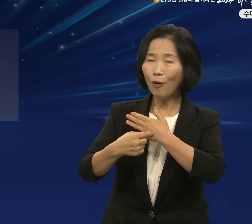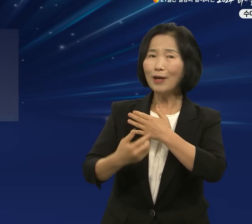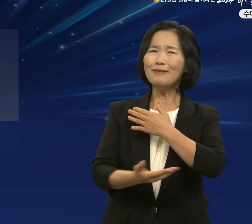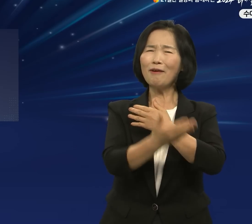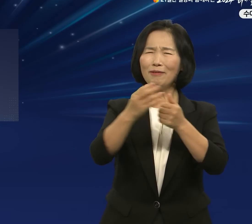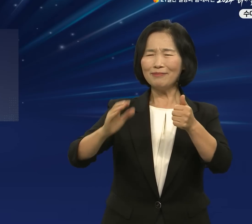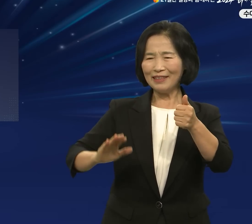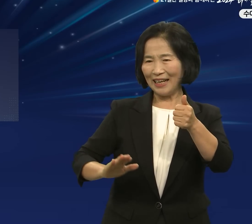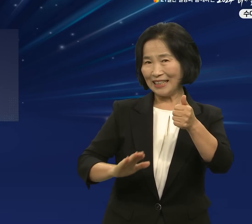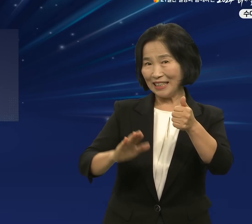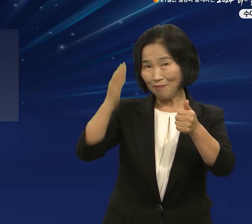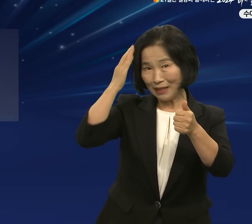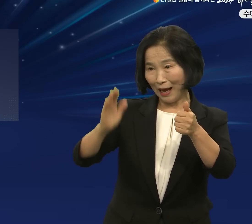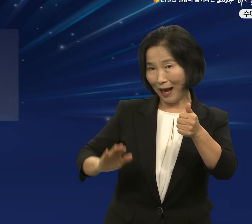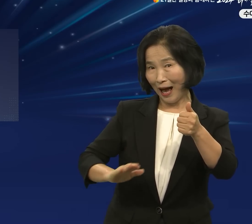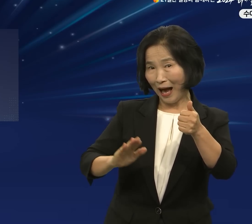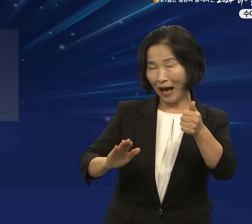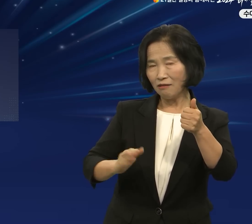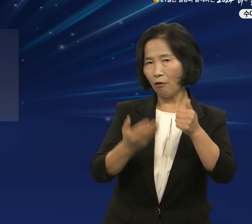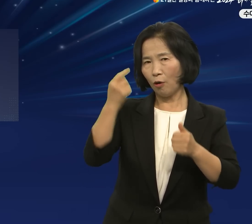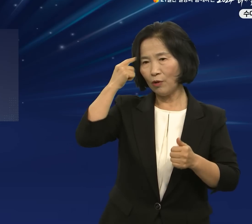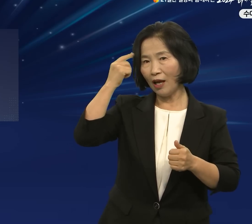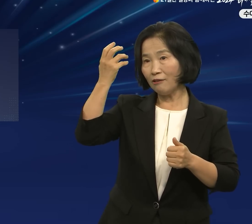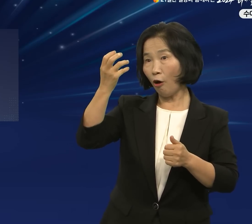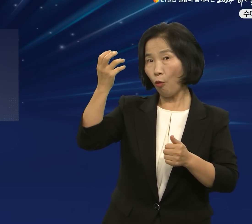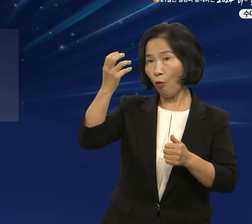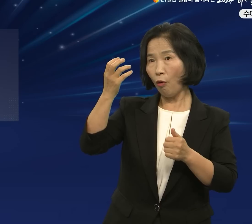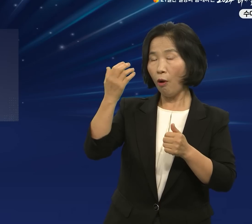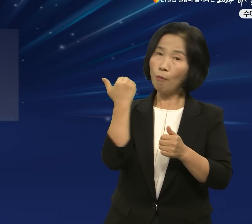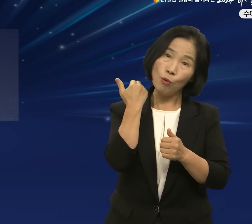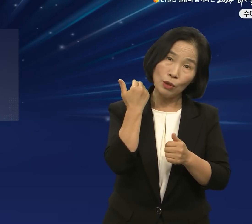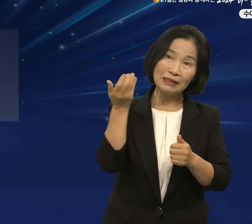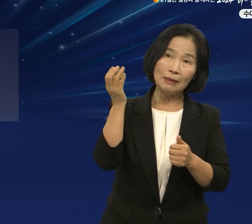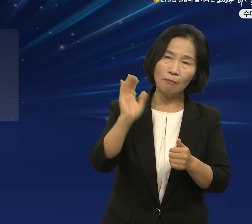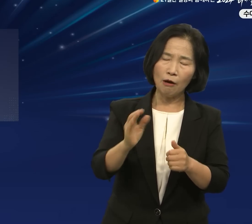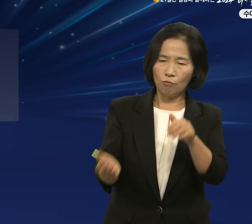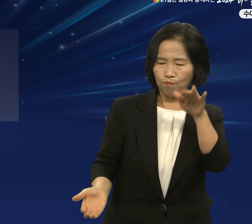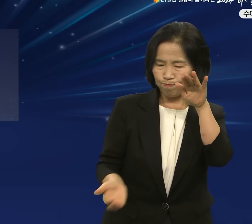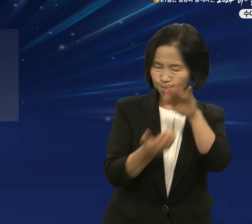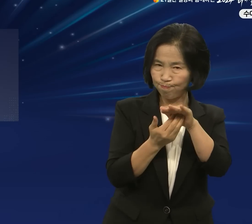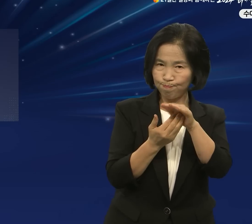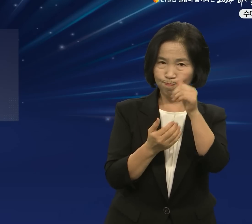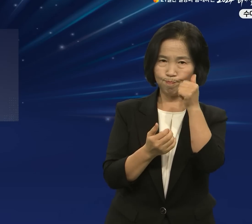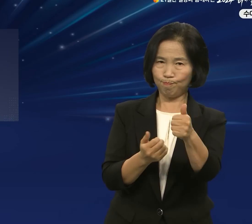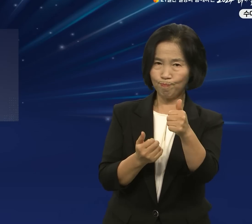그림자, 여러분의 영혼까지 최고로 멋집니다.